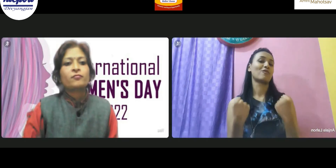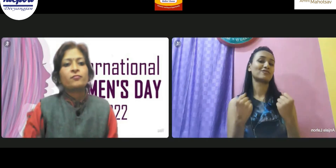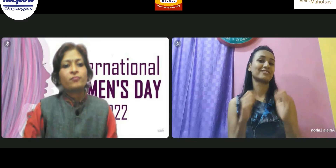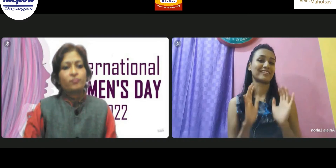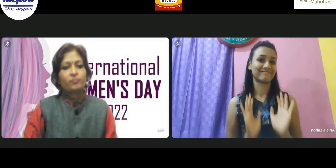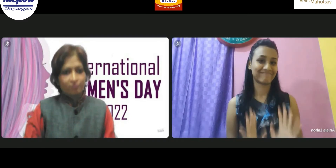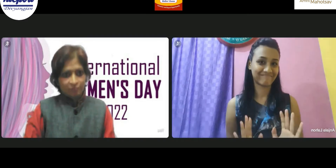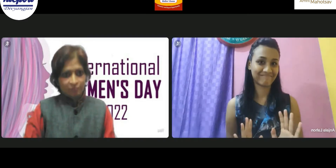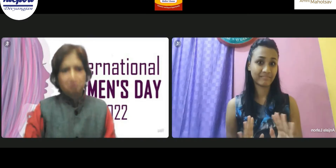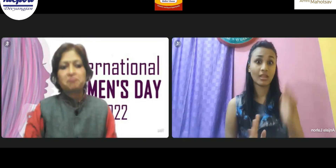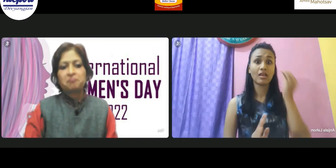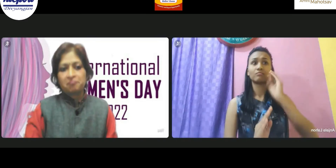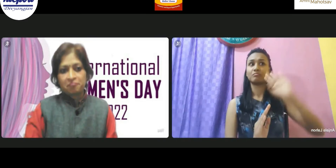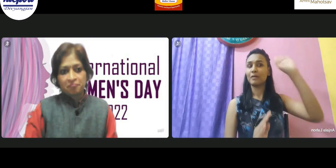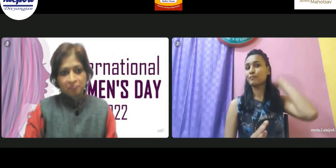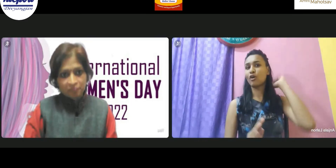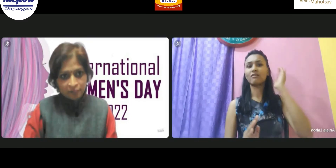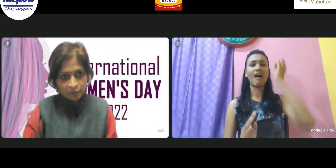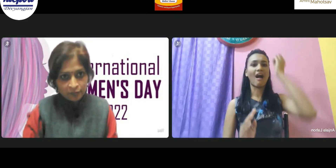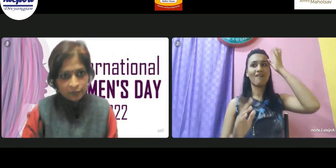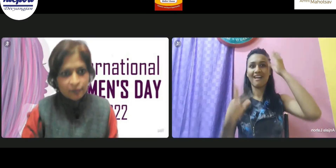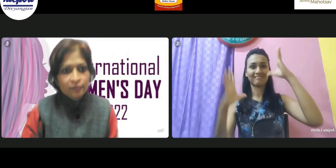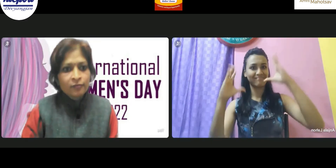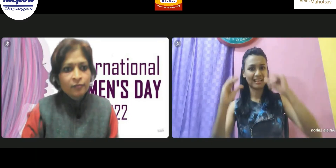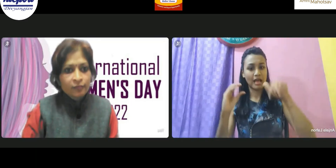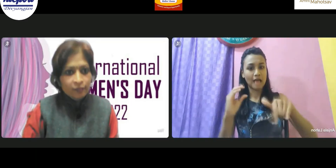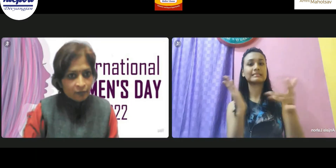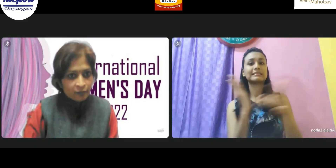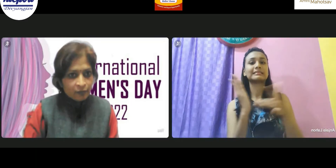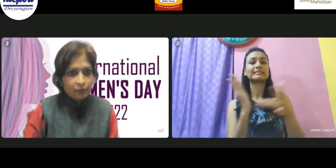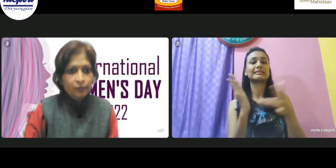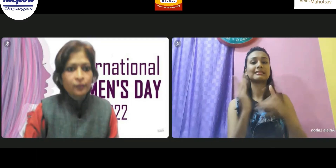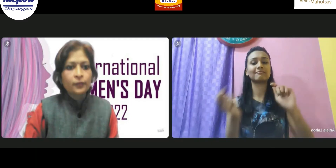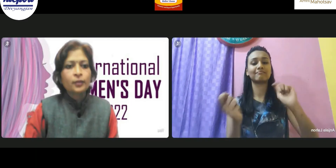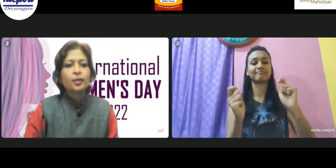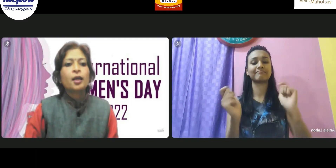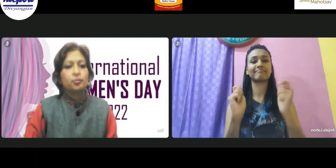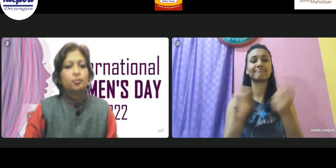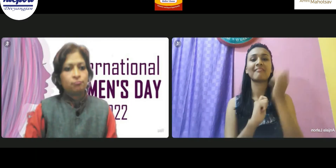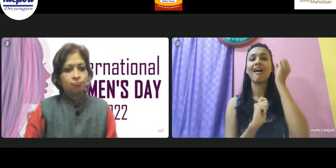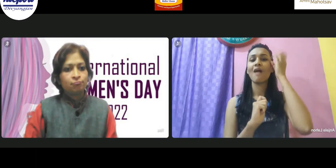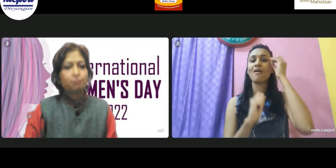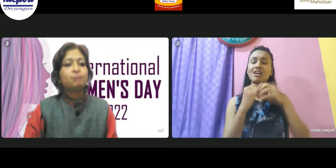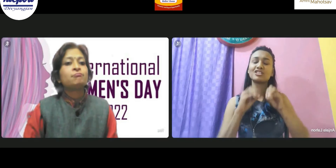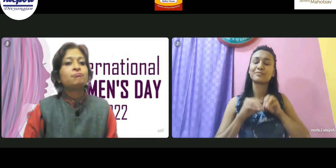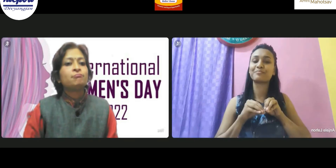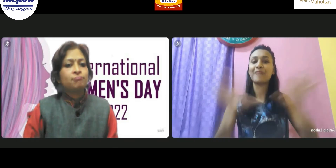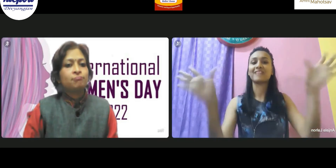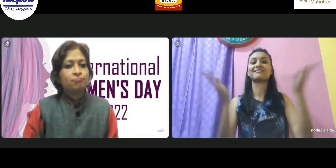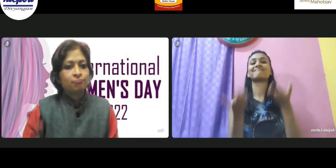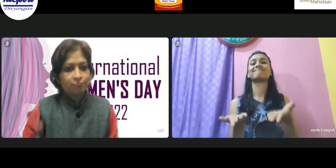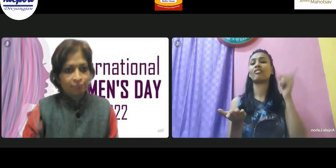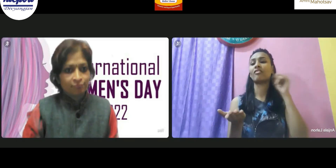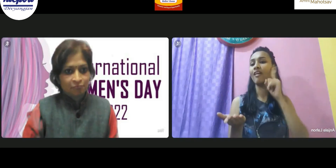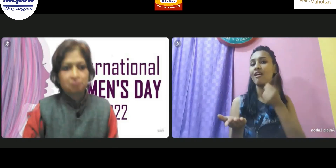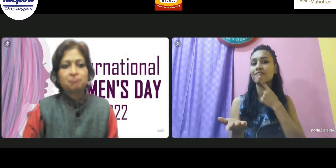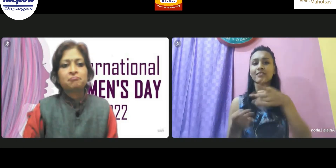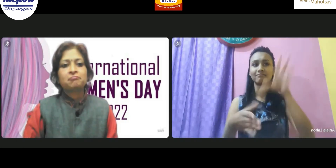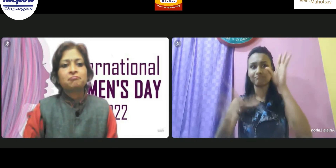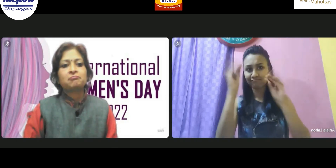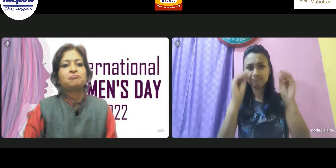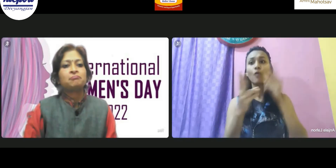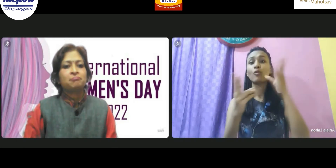है। इसी से हमारा कम्युनिकेशन स्किल्स अच्छा होता है। धीरे धीरे अब टेक्नोलॉजी,